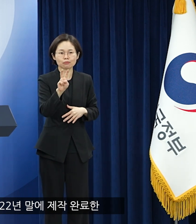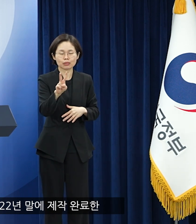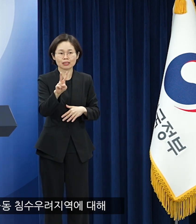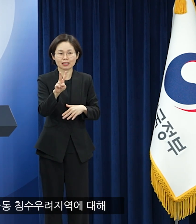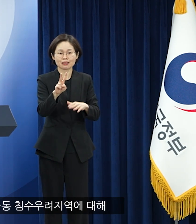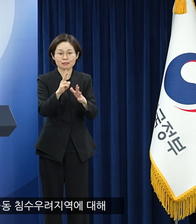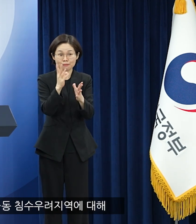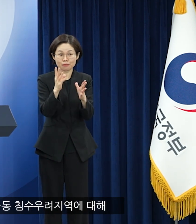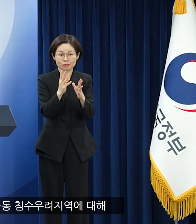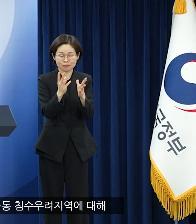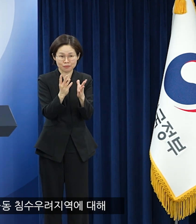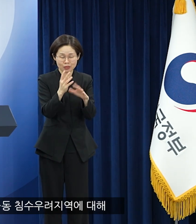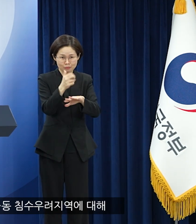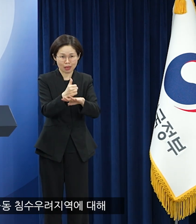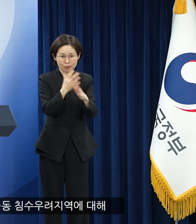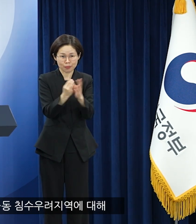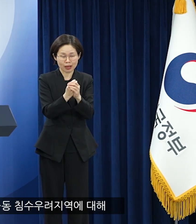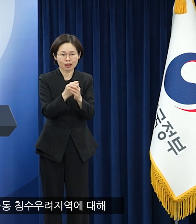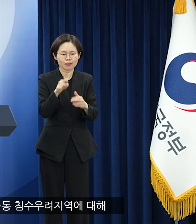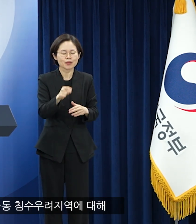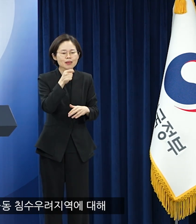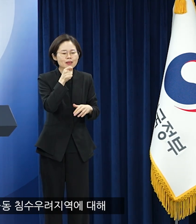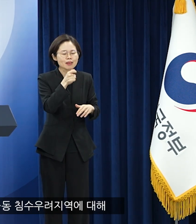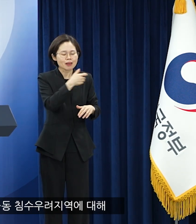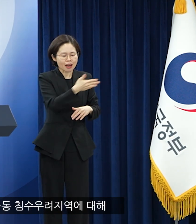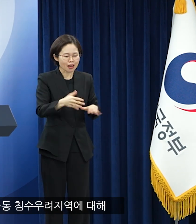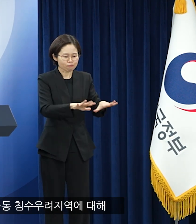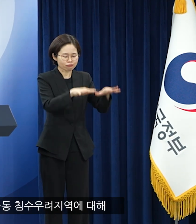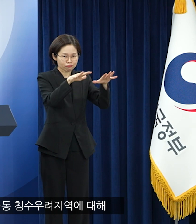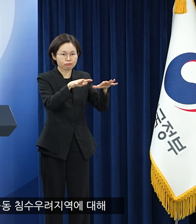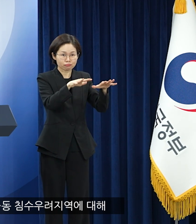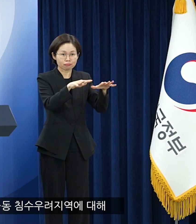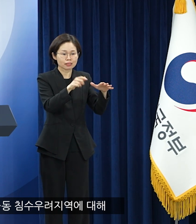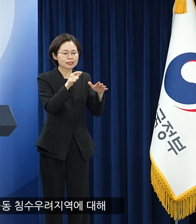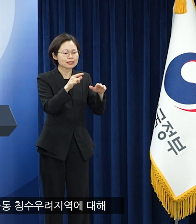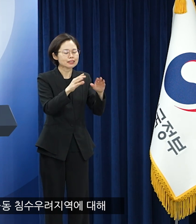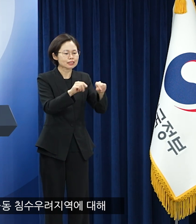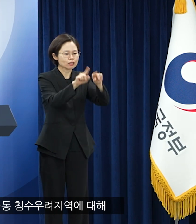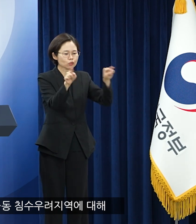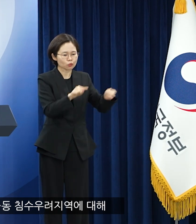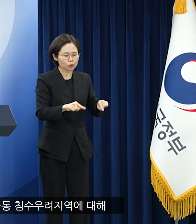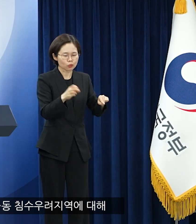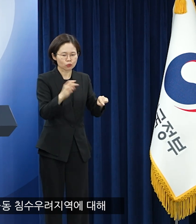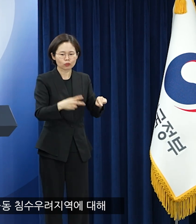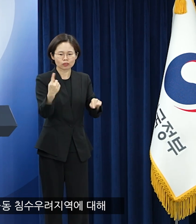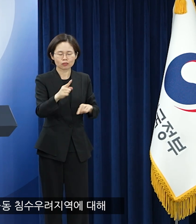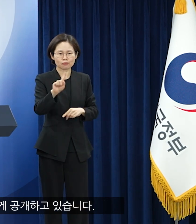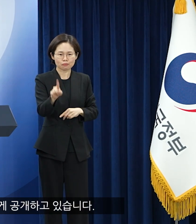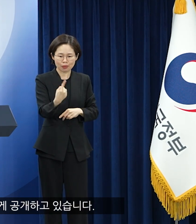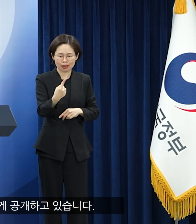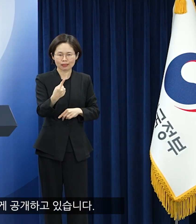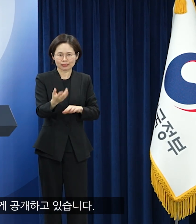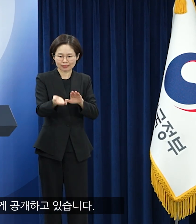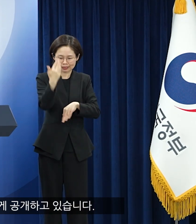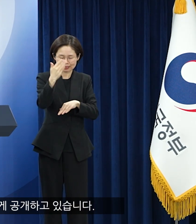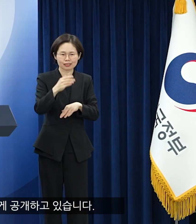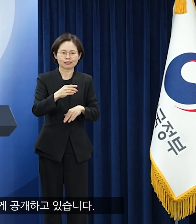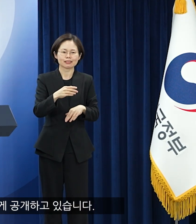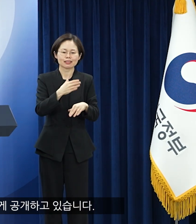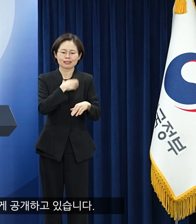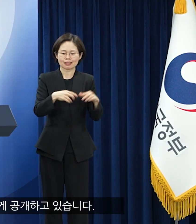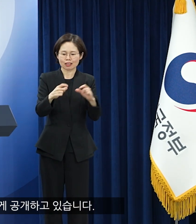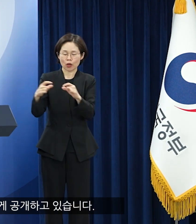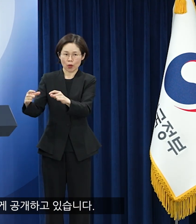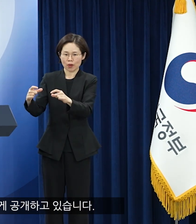완료한 하천 범람 지도와 1100여 개 읍면동 침수 우려 지역에 대해 제작한 도시